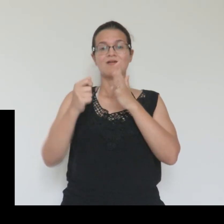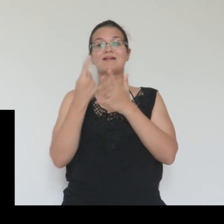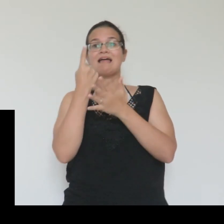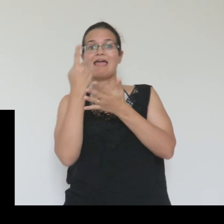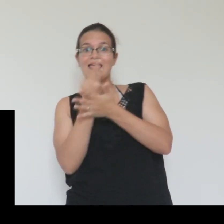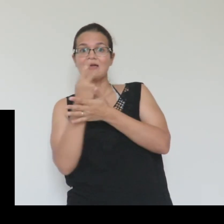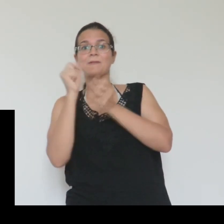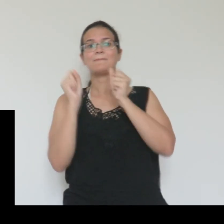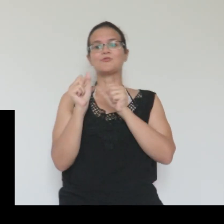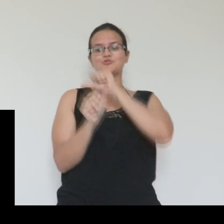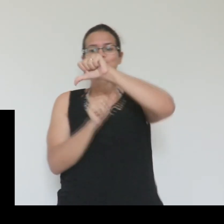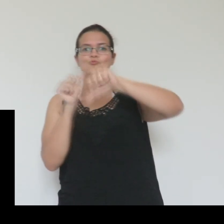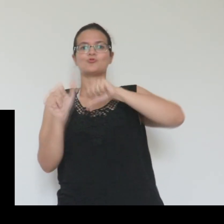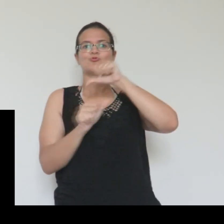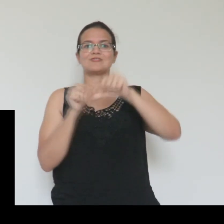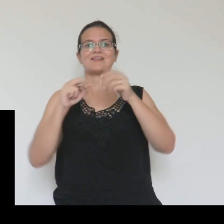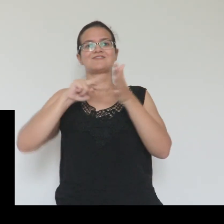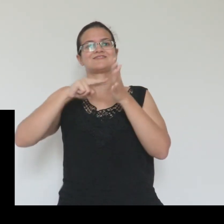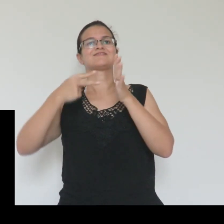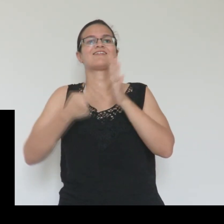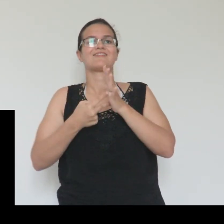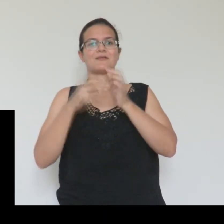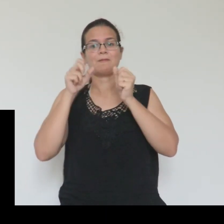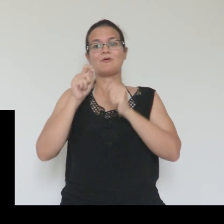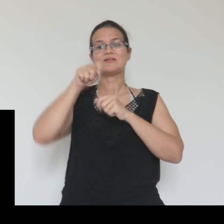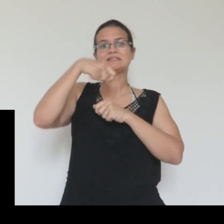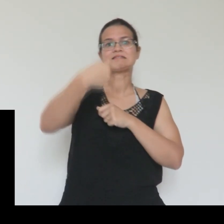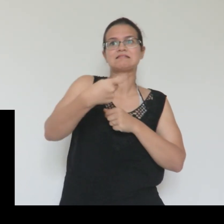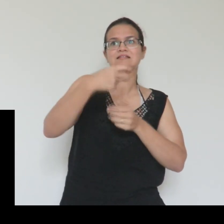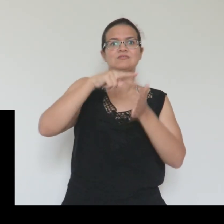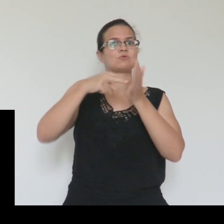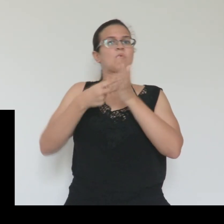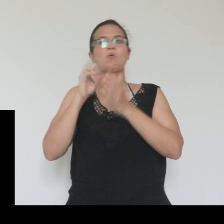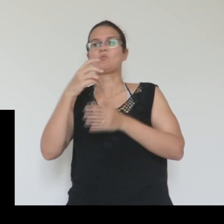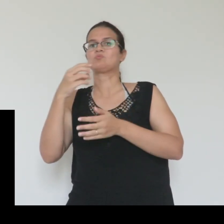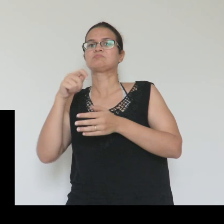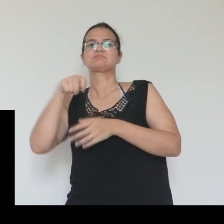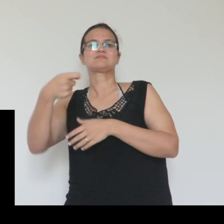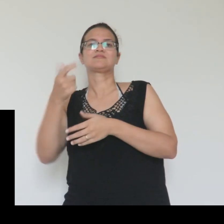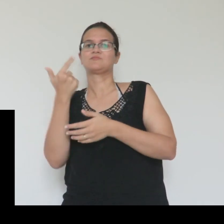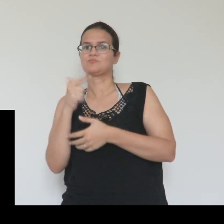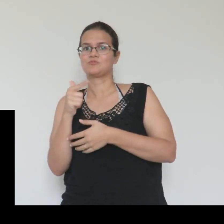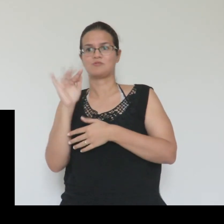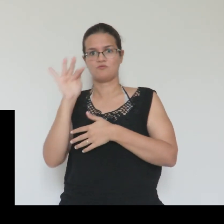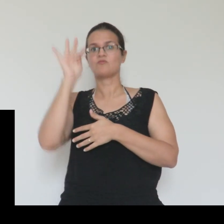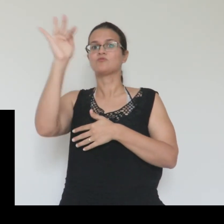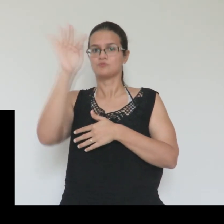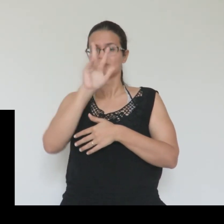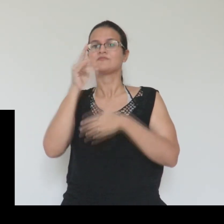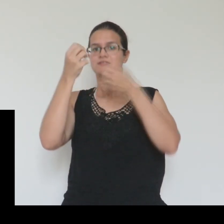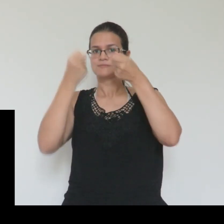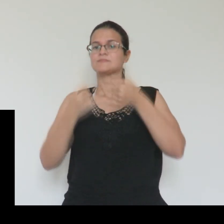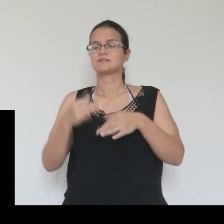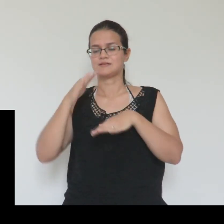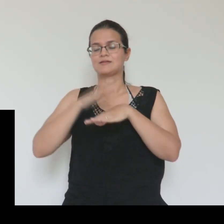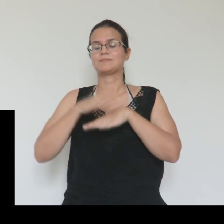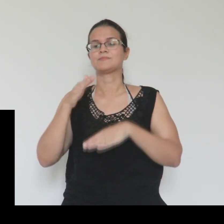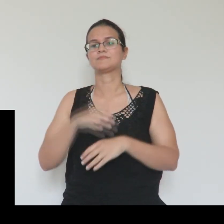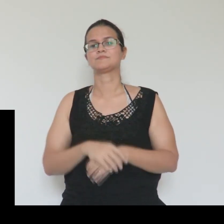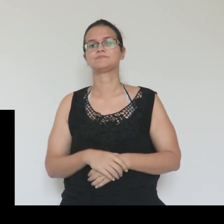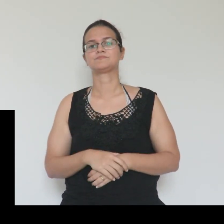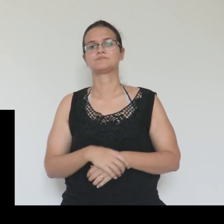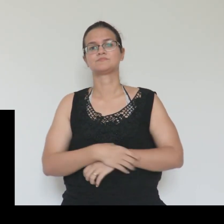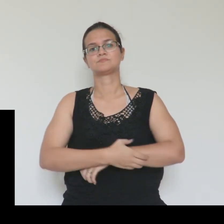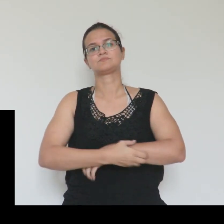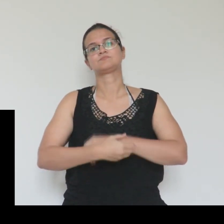adiante. O morfológico, o que é o morfológico? É o sinal em si. O sintático é a união dessas